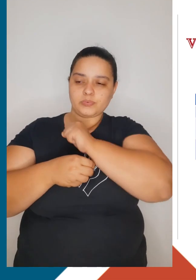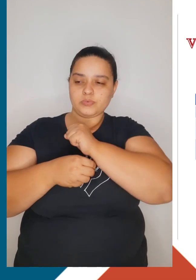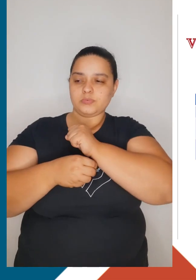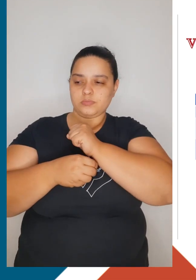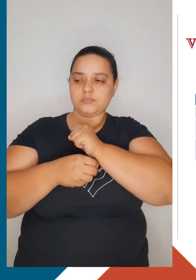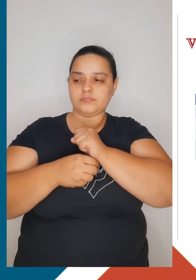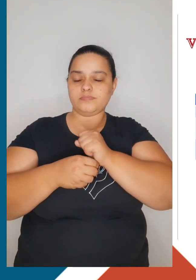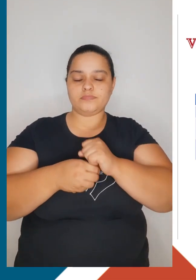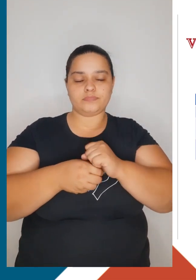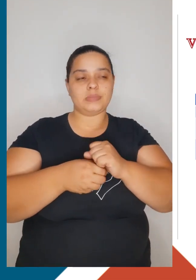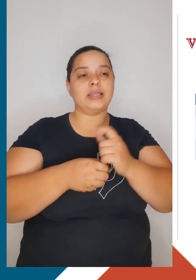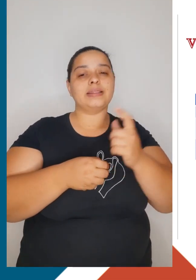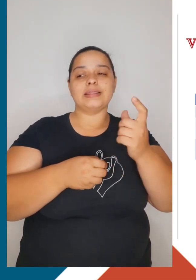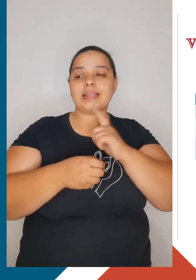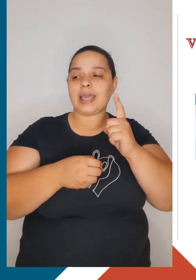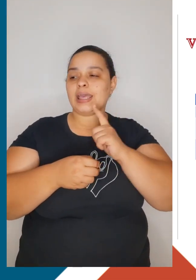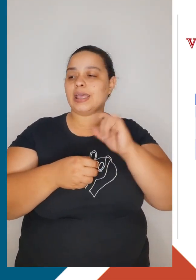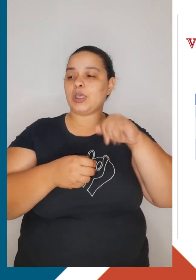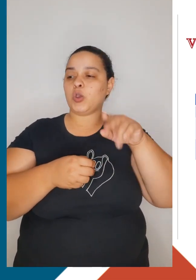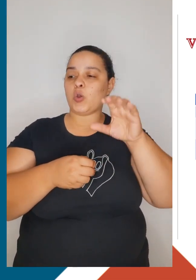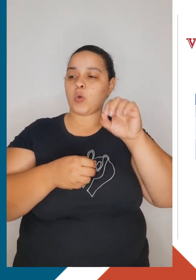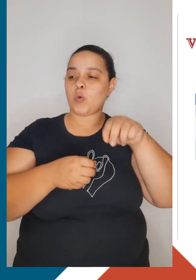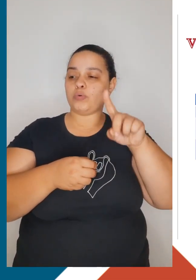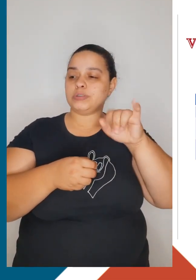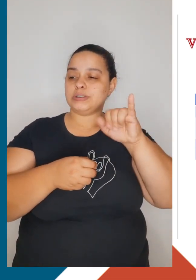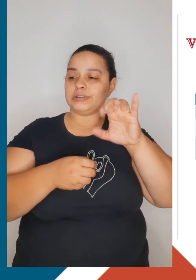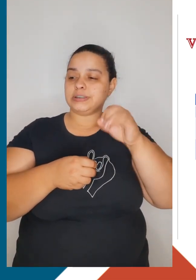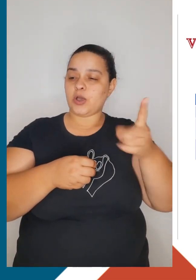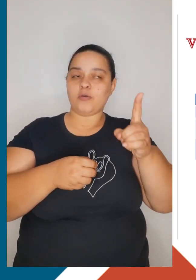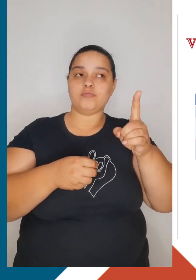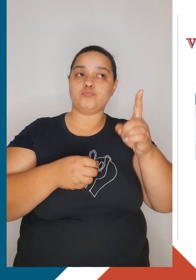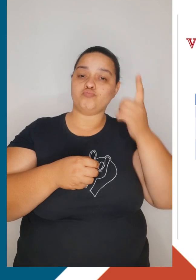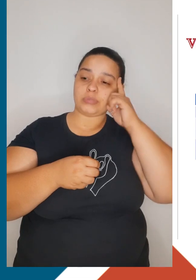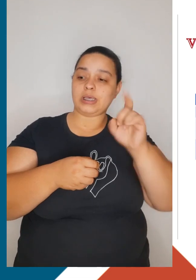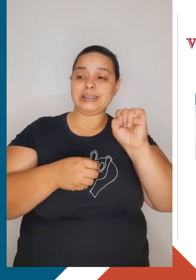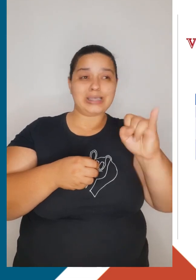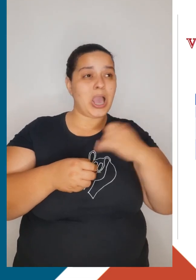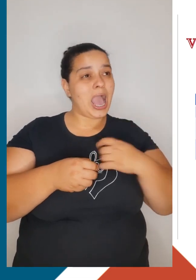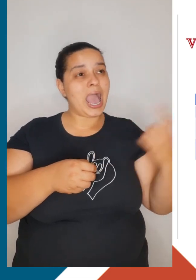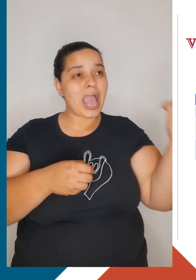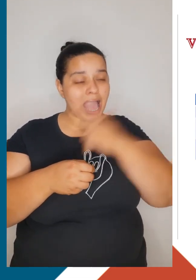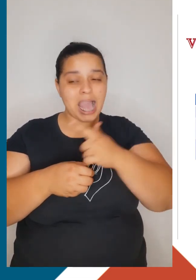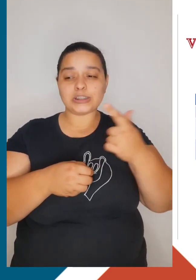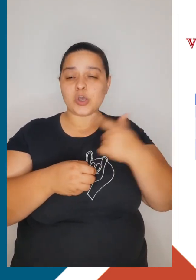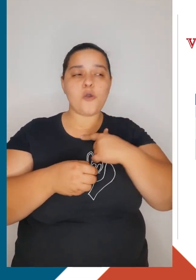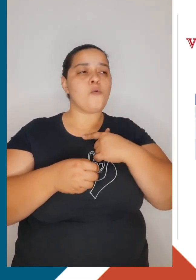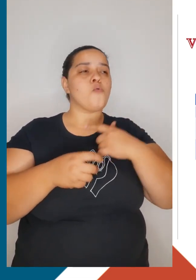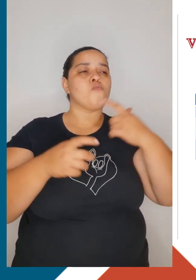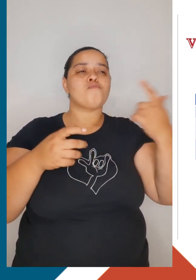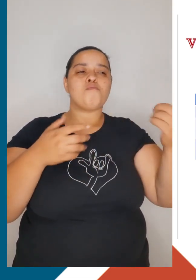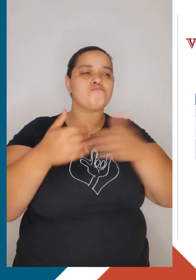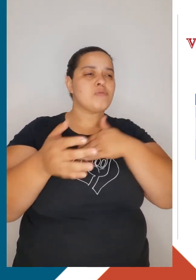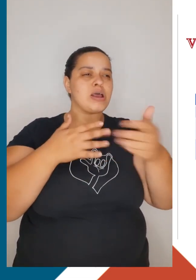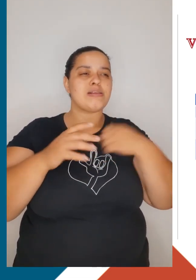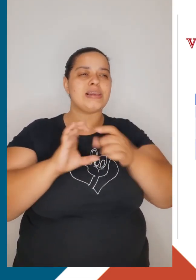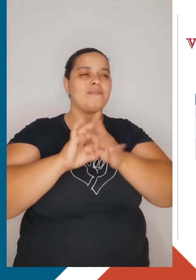pretérito imperfeito representa uma condição improvável. Se eu ganhasse na loteria, daria a volta ao mundo sem